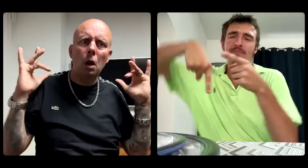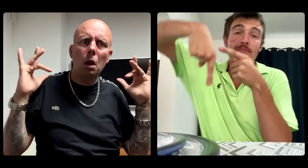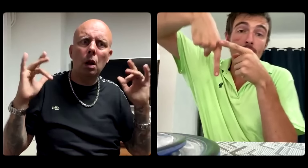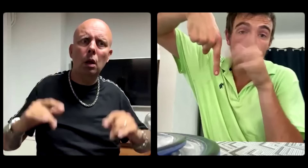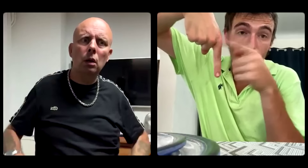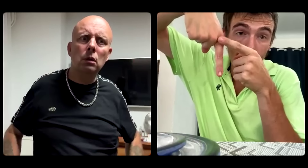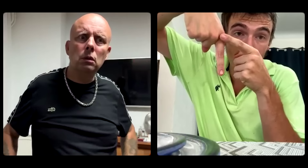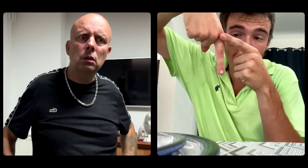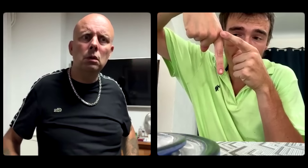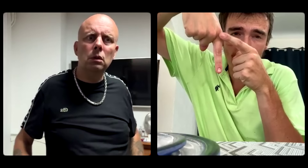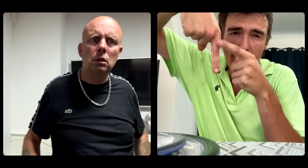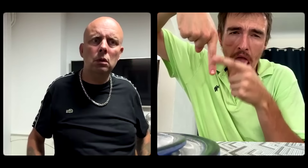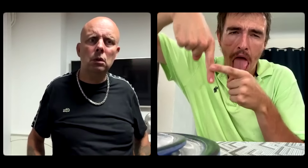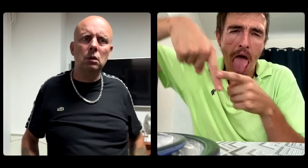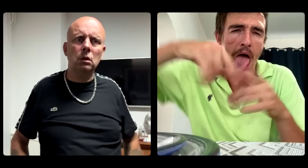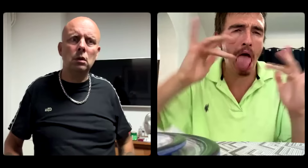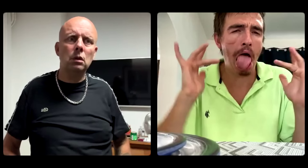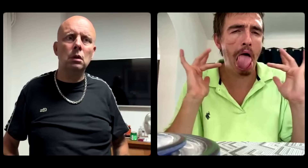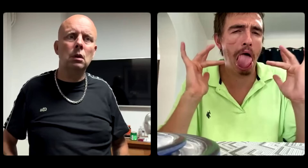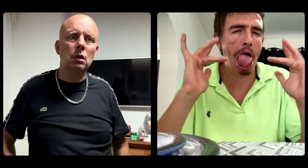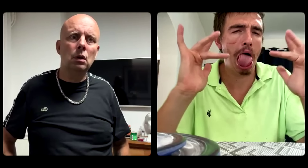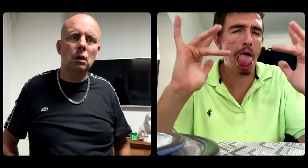Verder gaan.